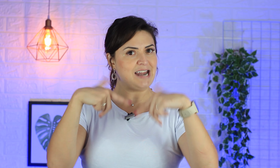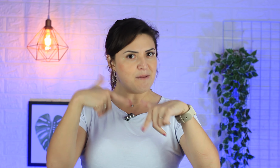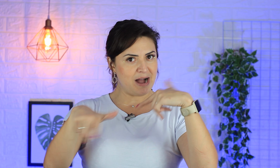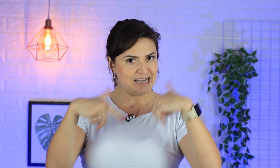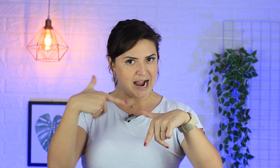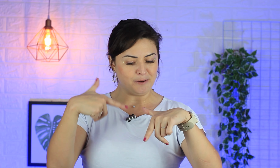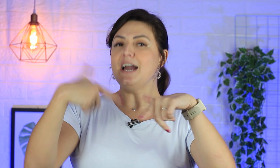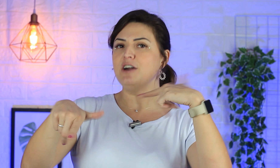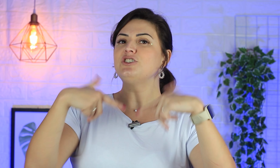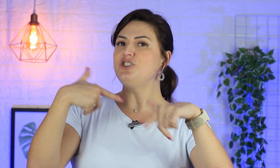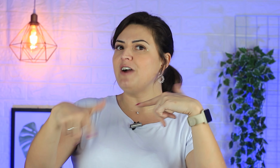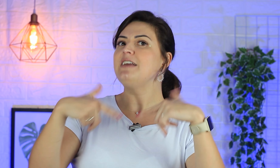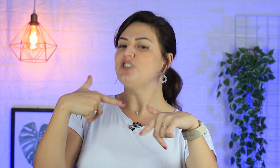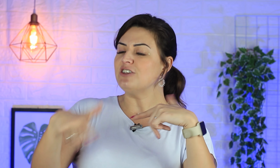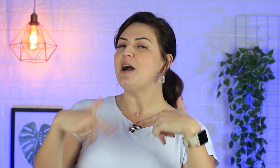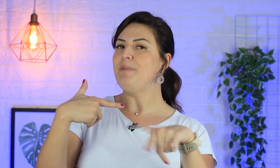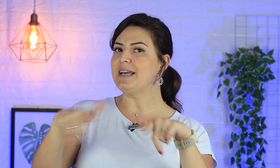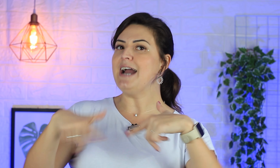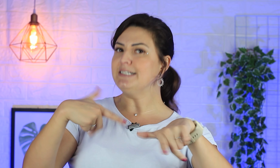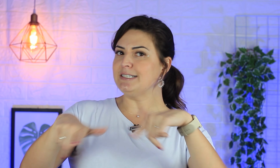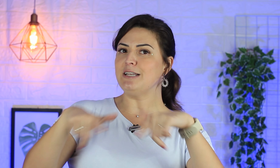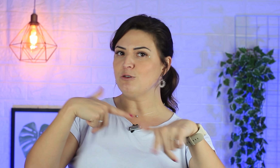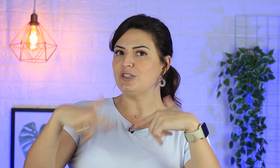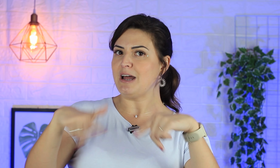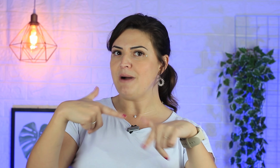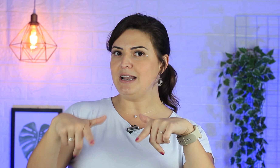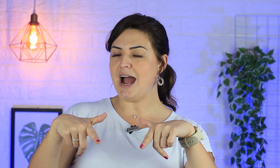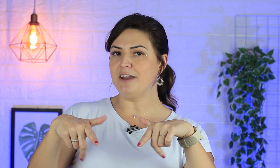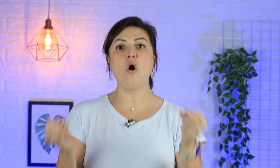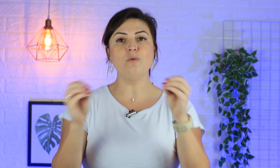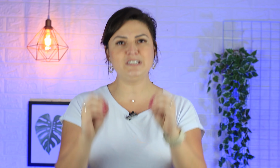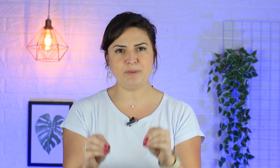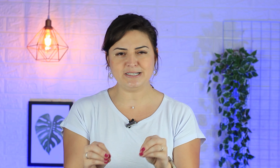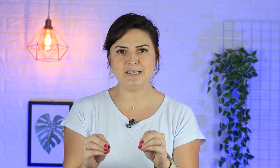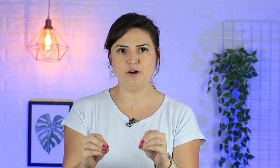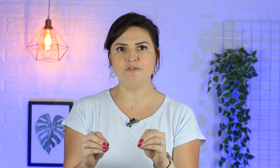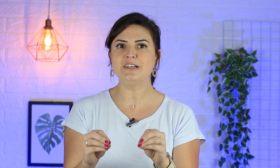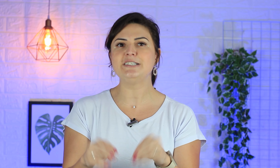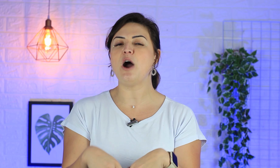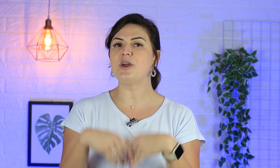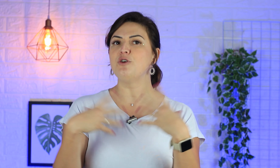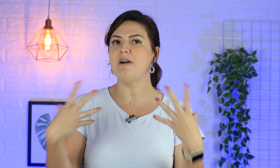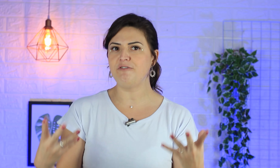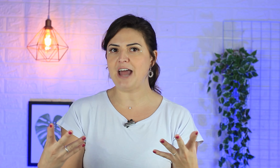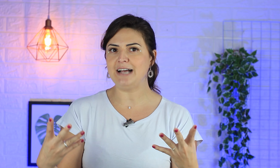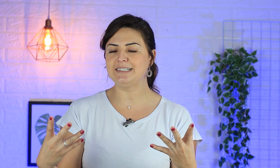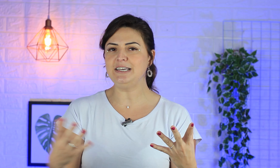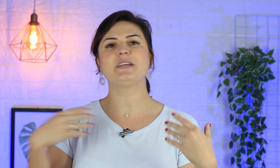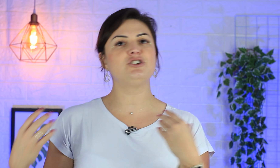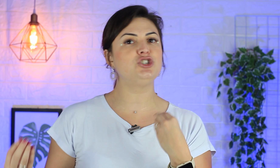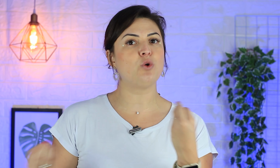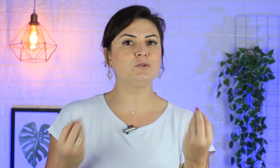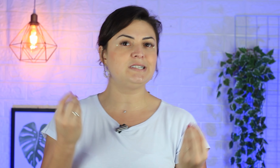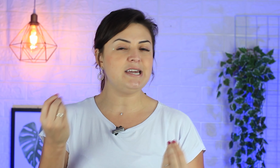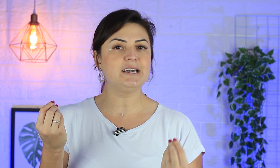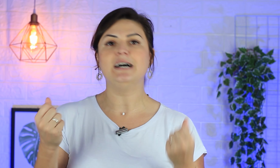trabalhar. E aí a gente vai já já aplicar esse sinal de trabalhar com expressão facial em uma frase pra que a gente consiga